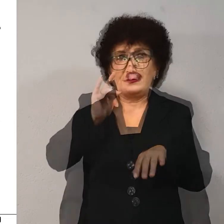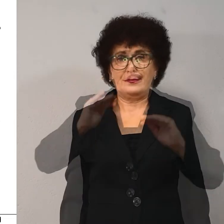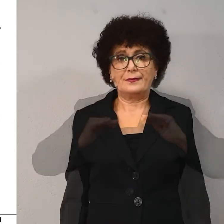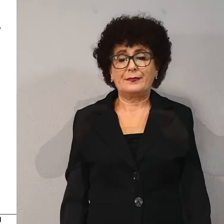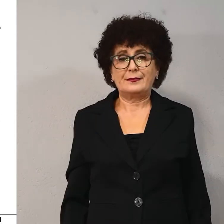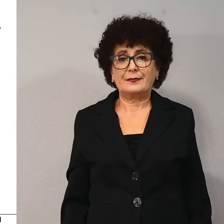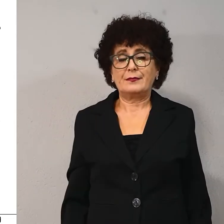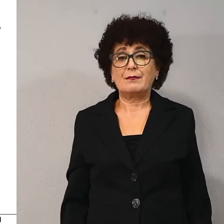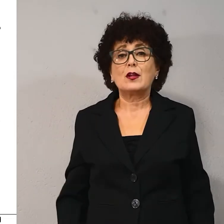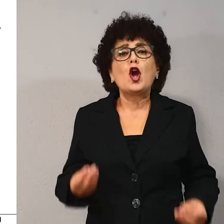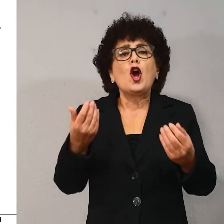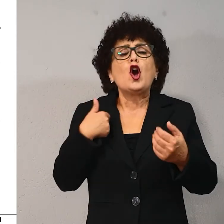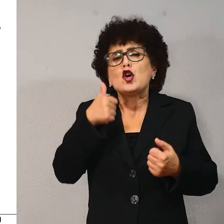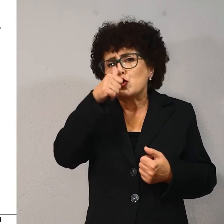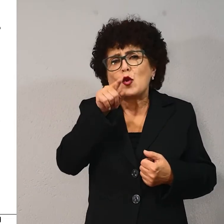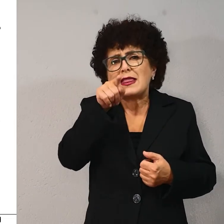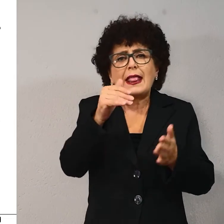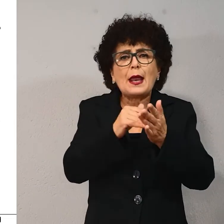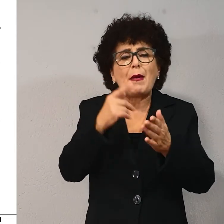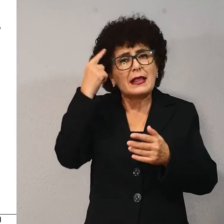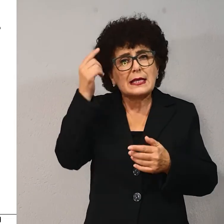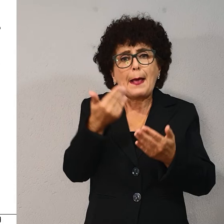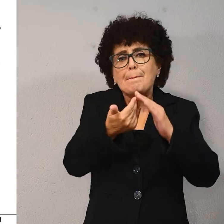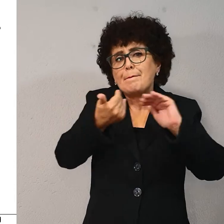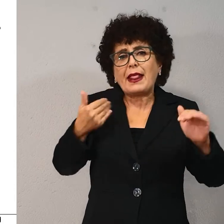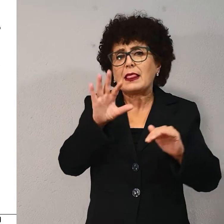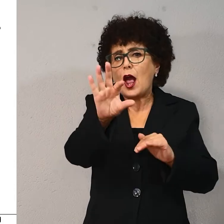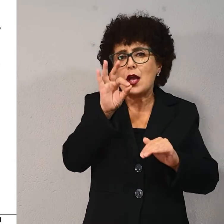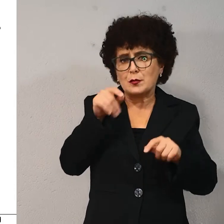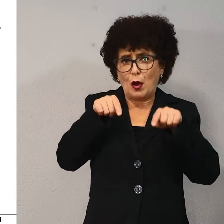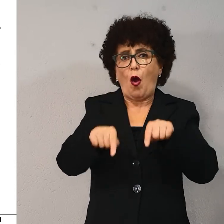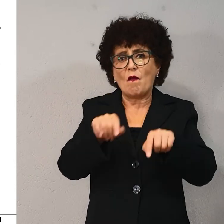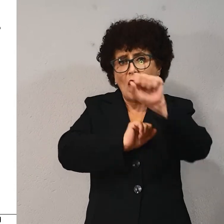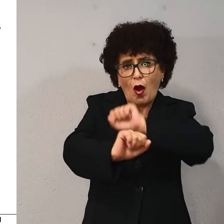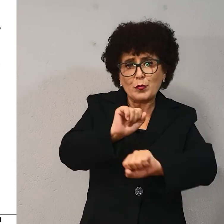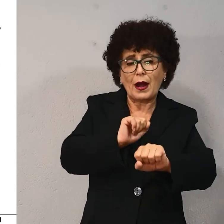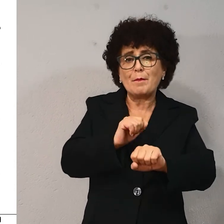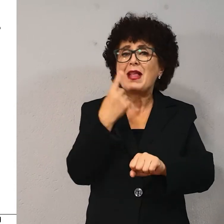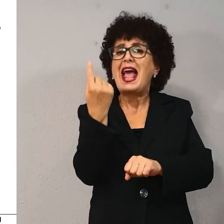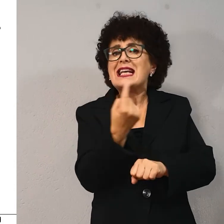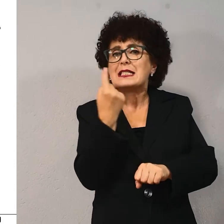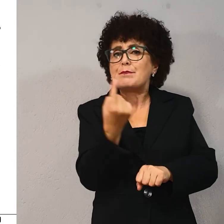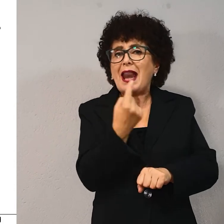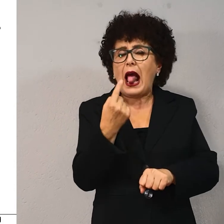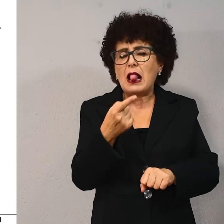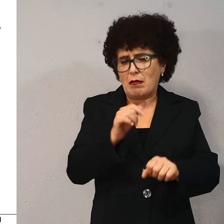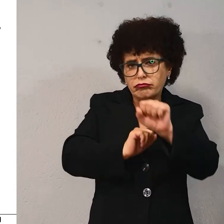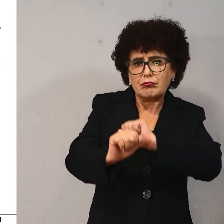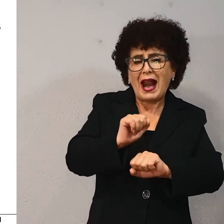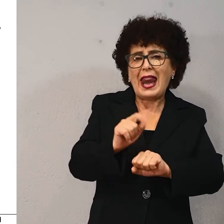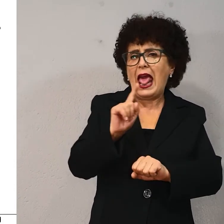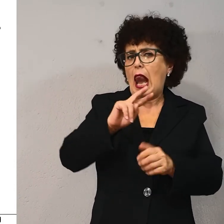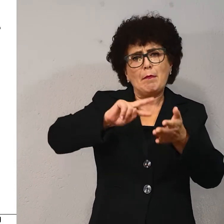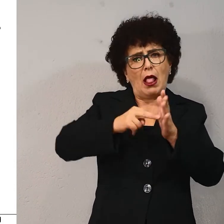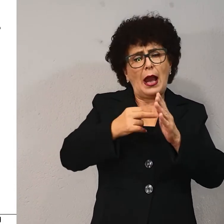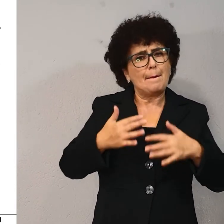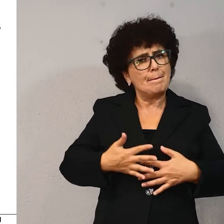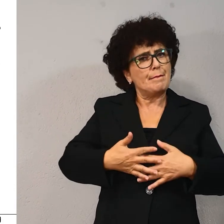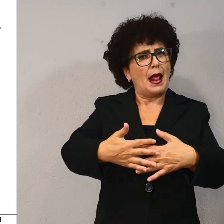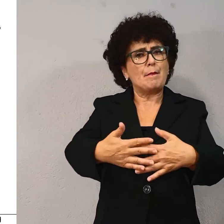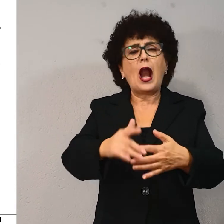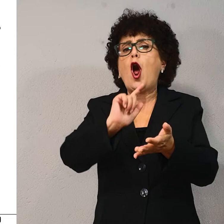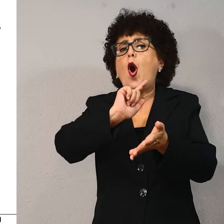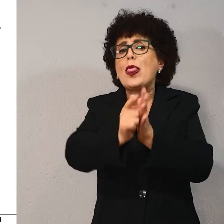дојките. Што треба да знаеш пред да го одбереш овој метод? Спиралата штити од непланирана бременост веднаш